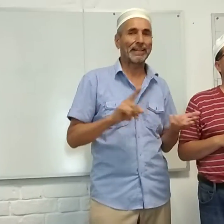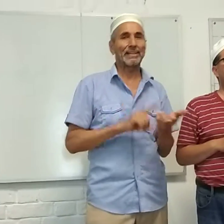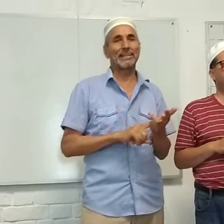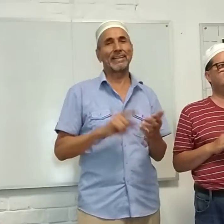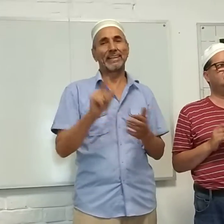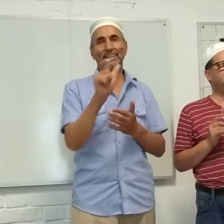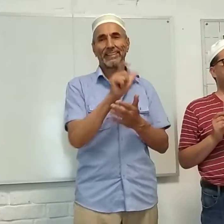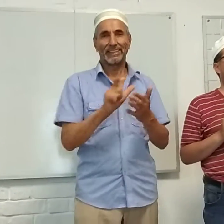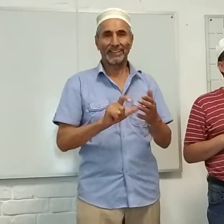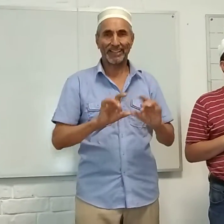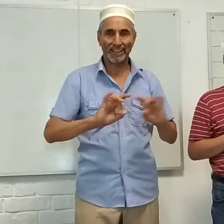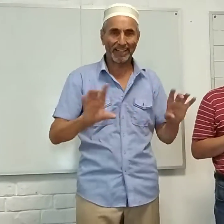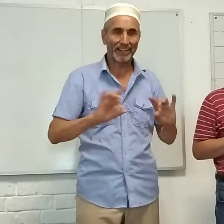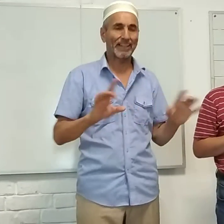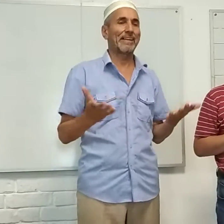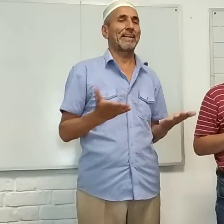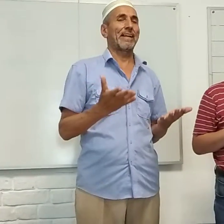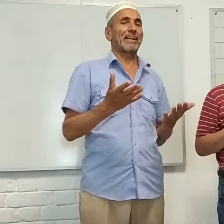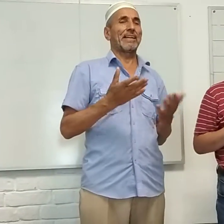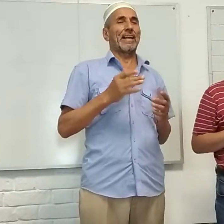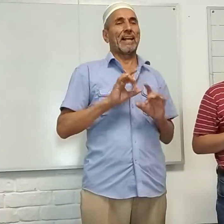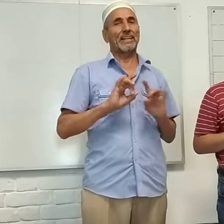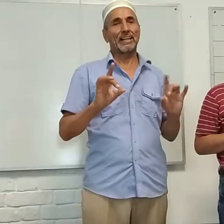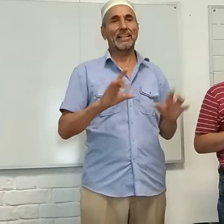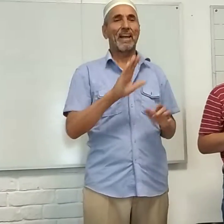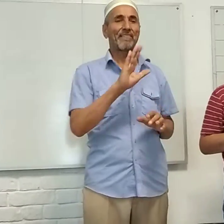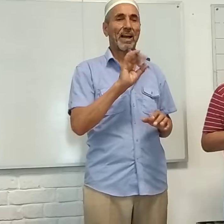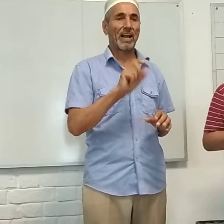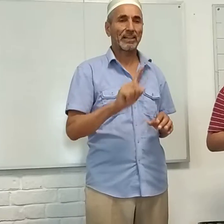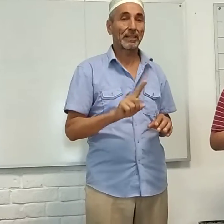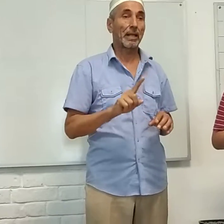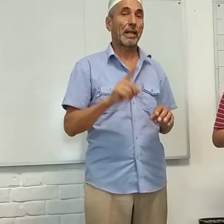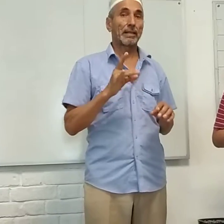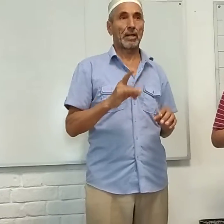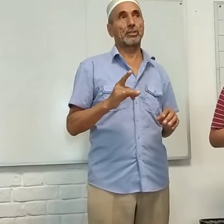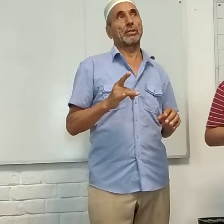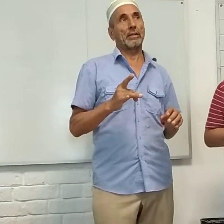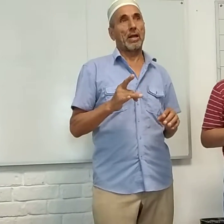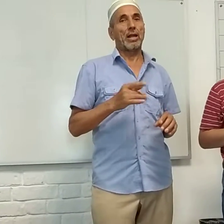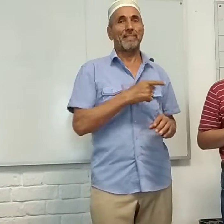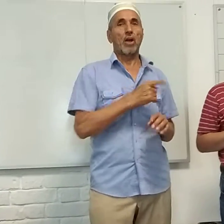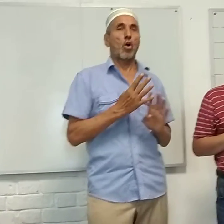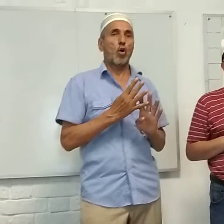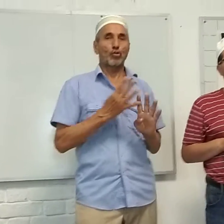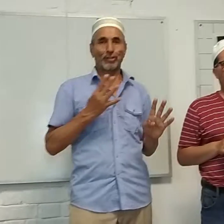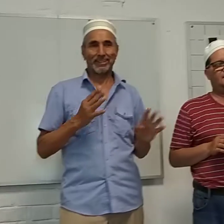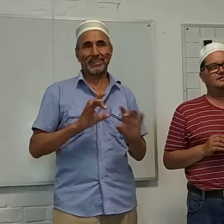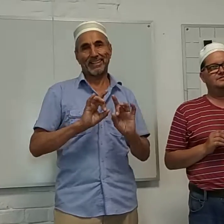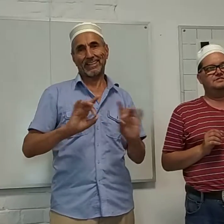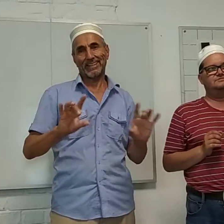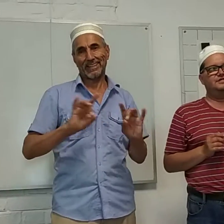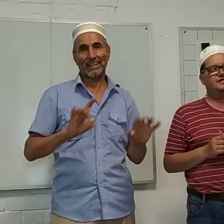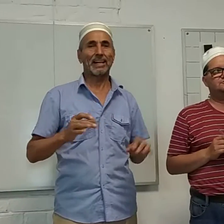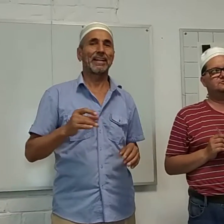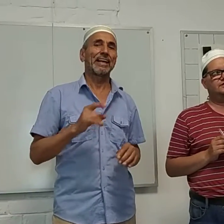и спели, и стихи читали, Вагас читали. Наконец-то пришла моя очередь. Я извиняюсь, что я